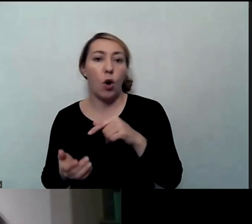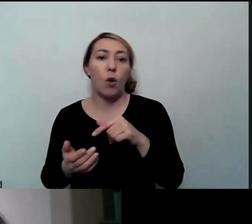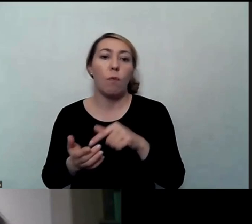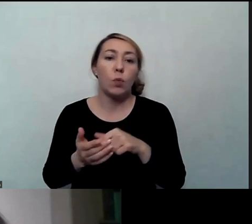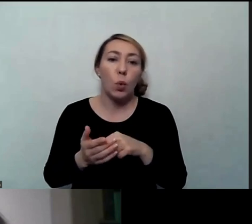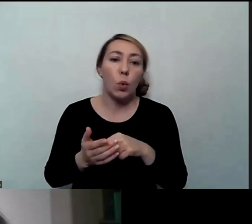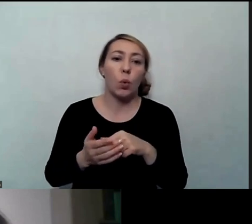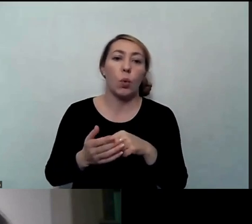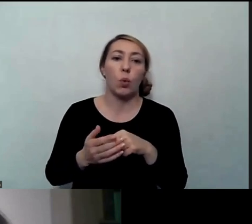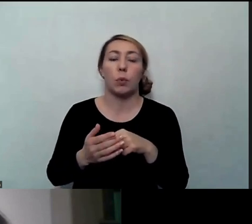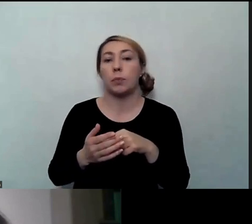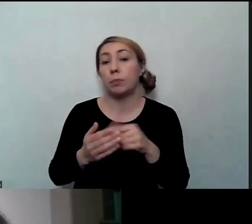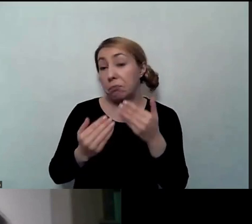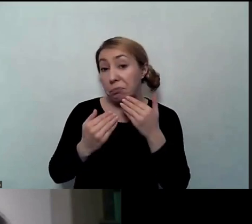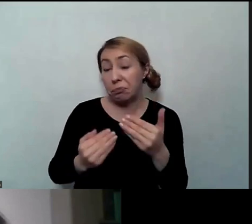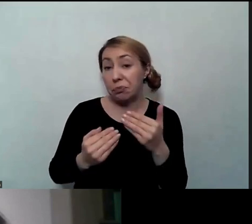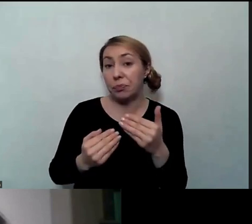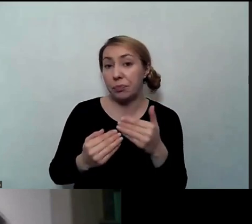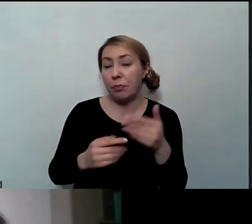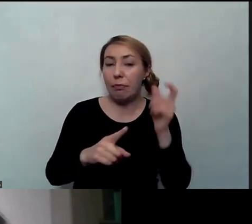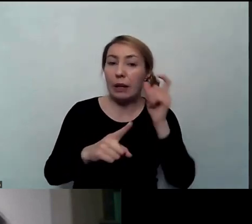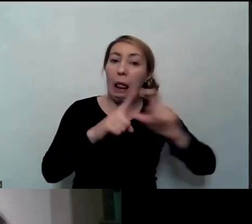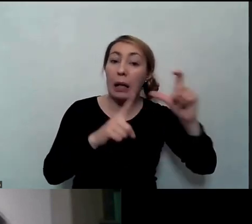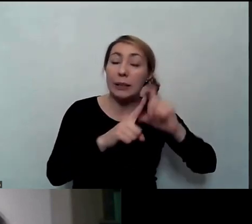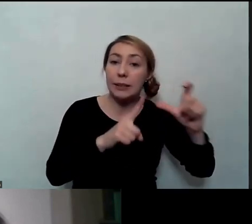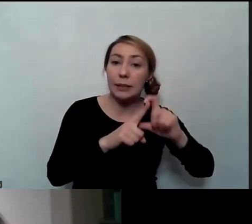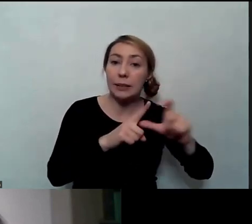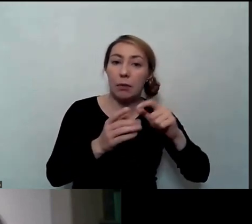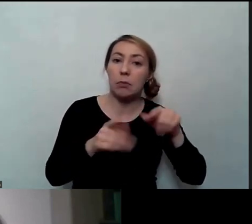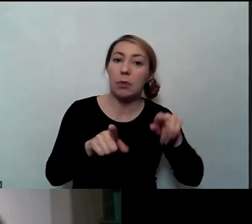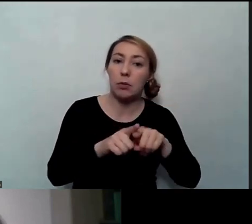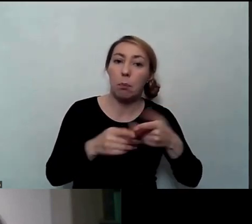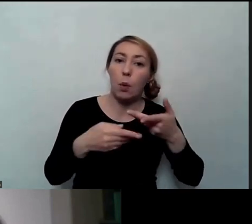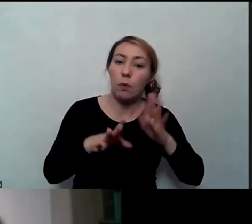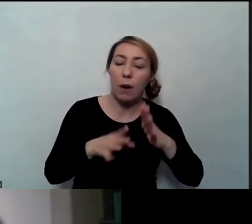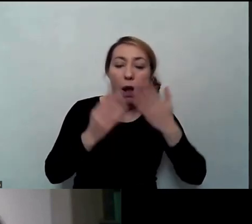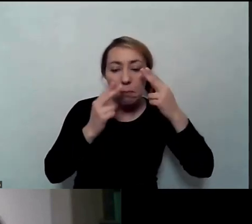nam leksyka, pozwoliła nam spojrzeć